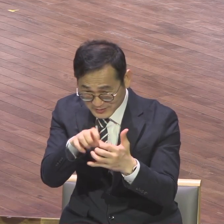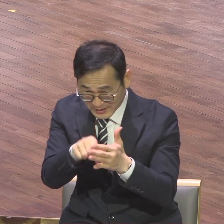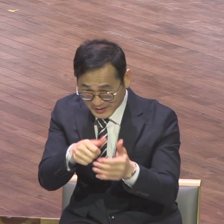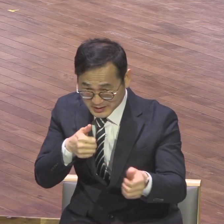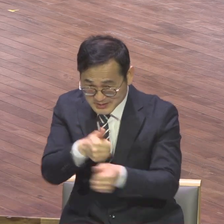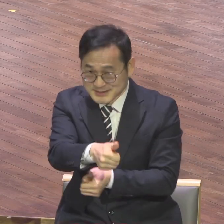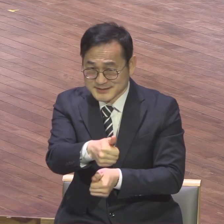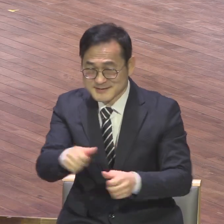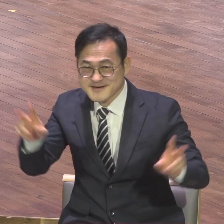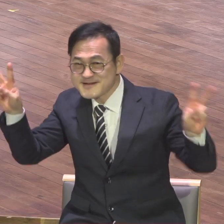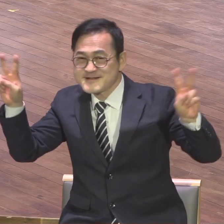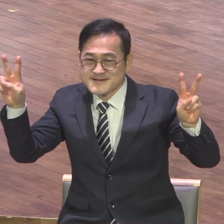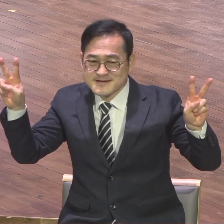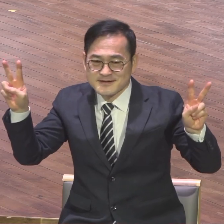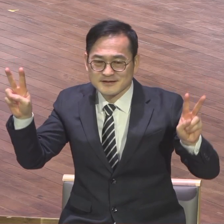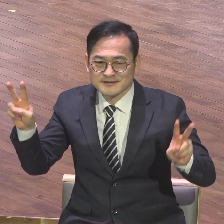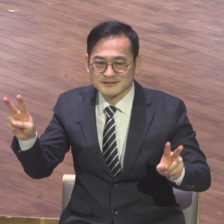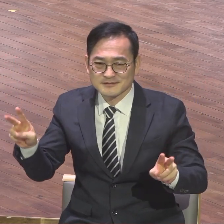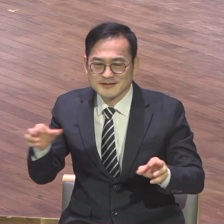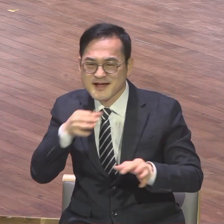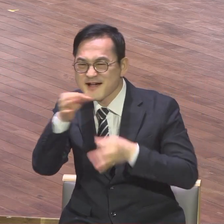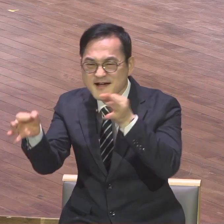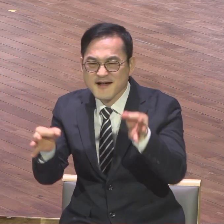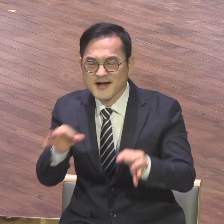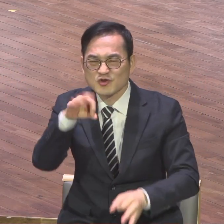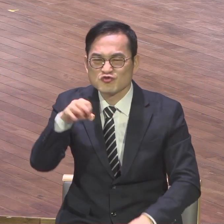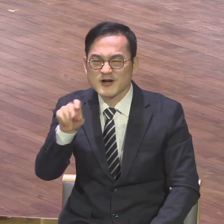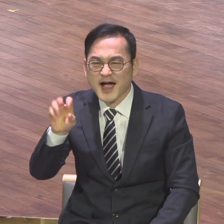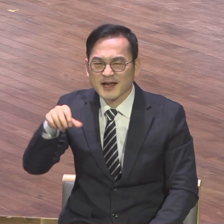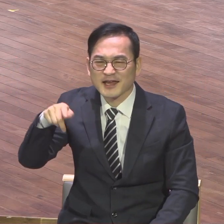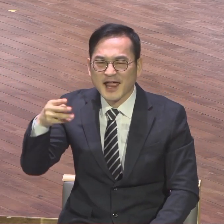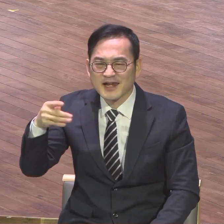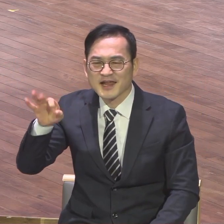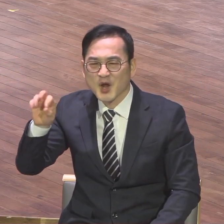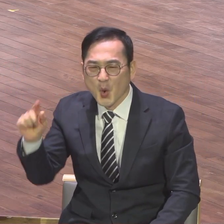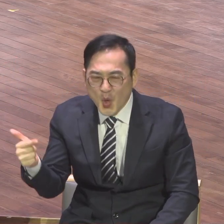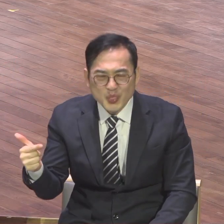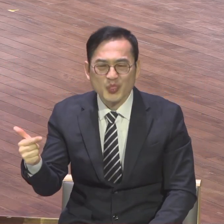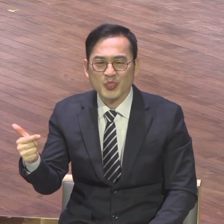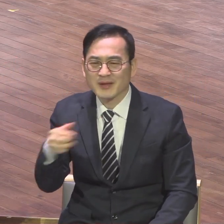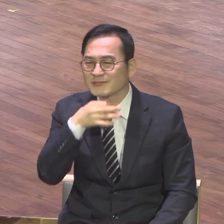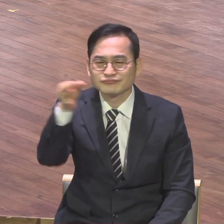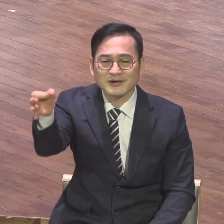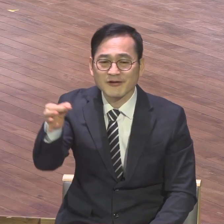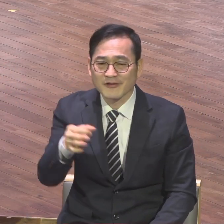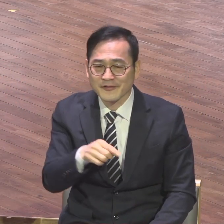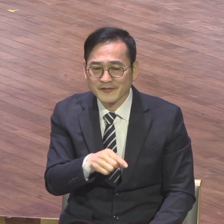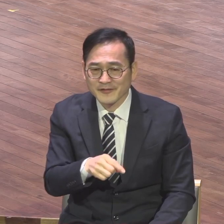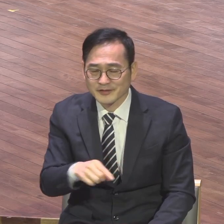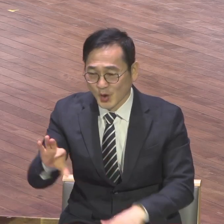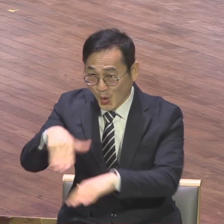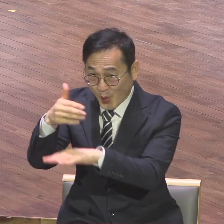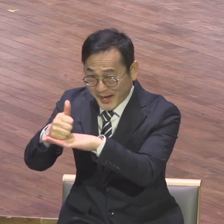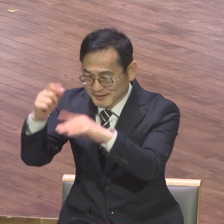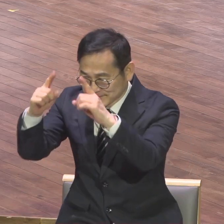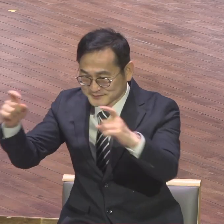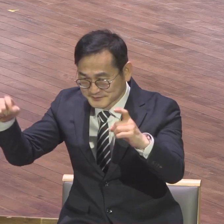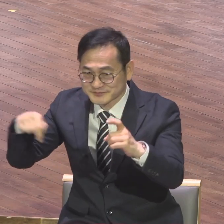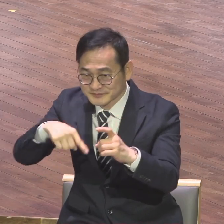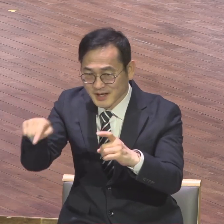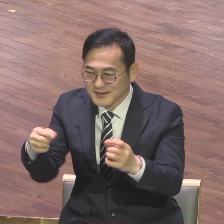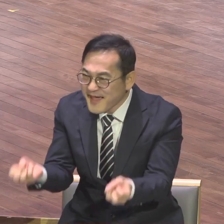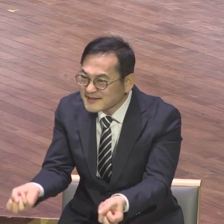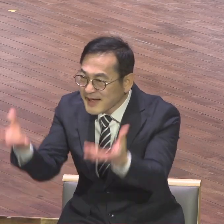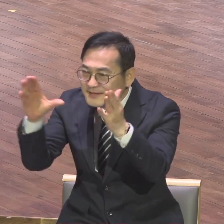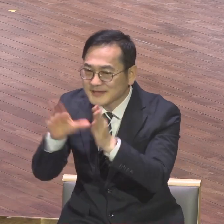승리했다라는 소식을 복음이라, 유앙겔리온 그랬어요. 그리고 이 왕궁에서 이 황실의 경사